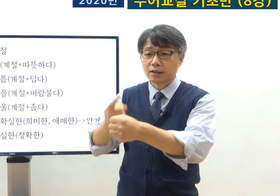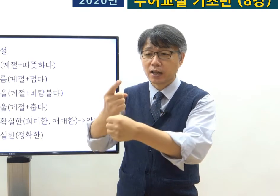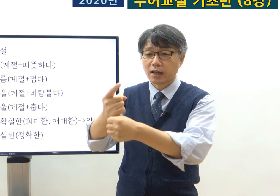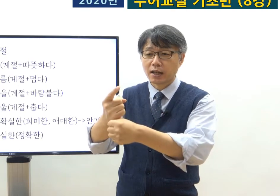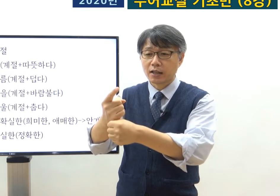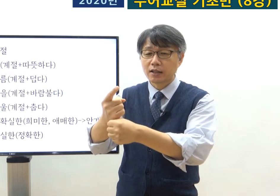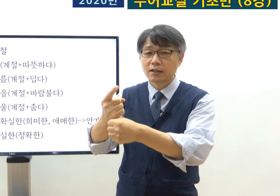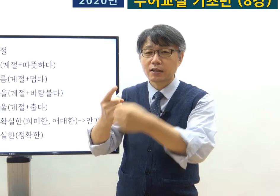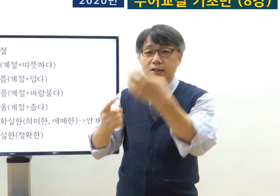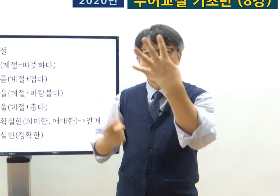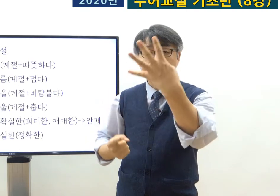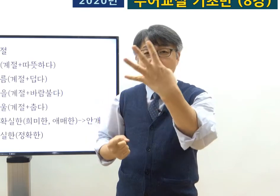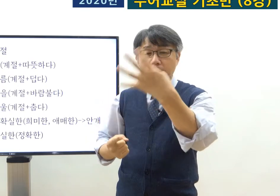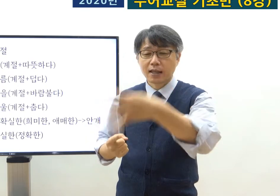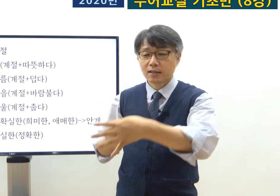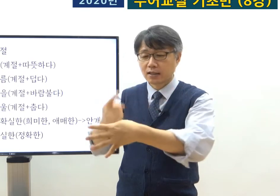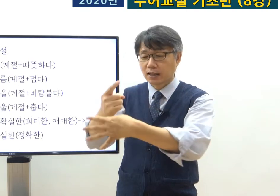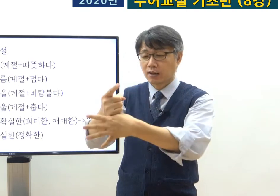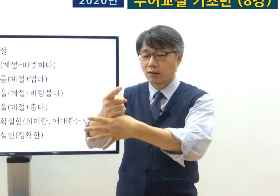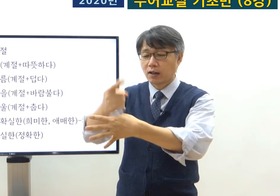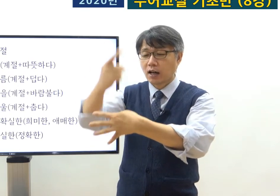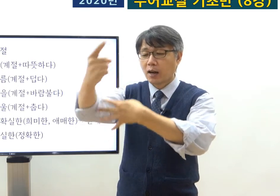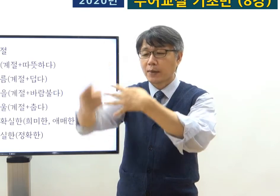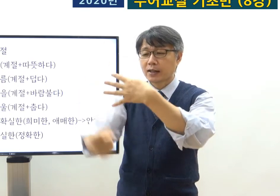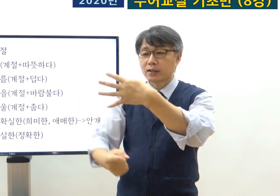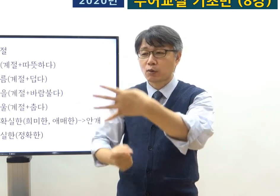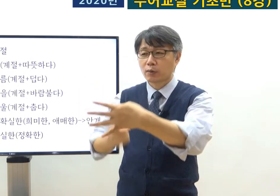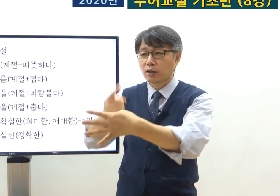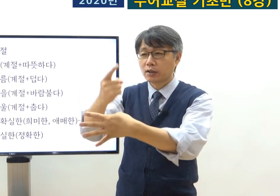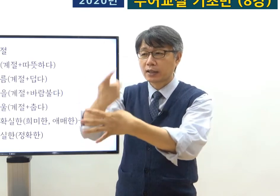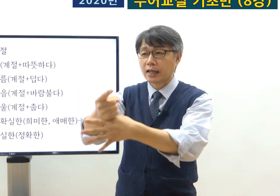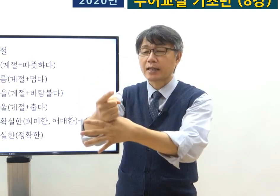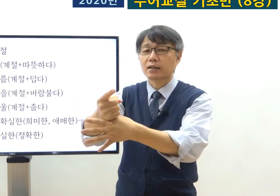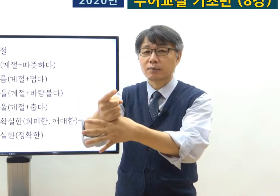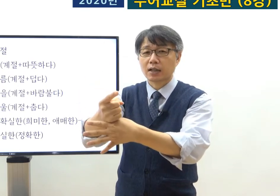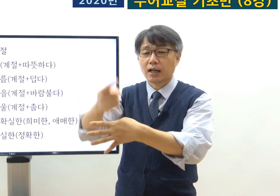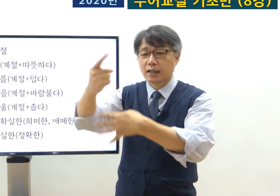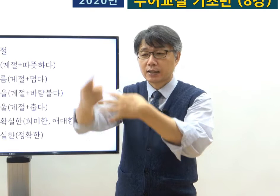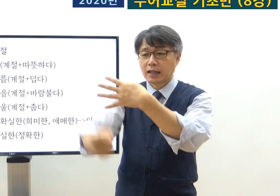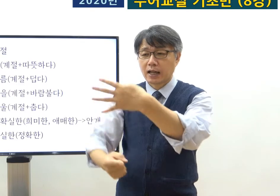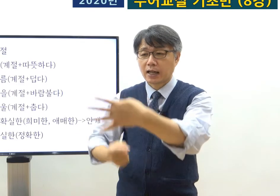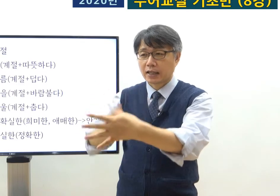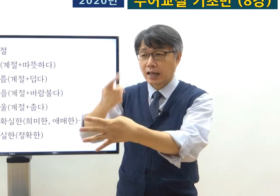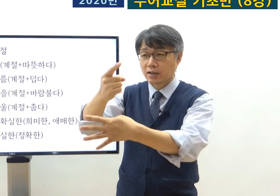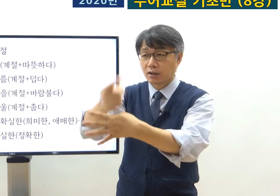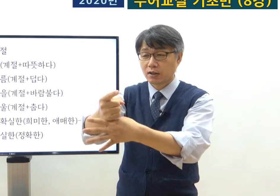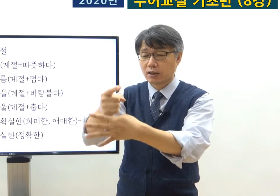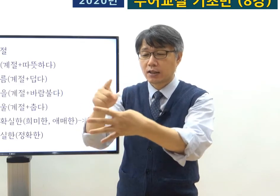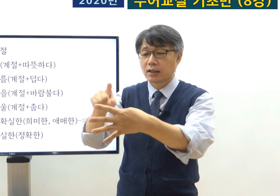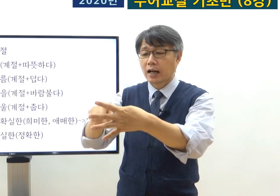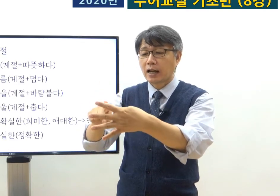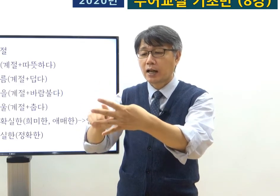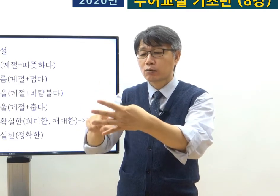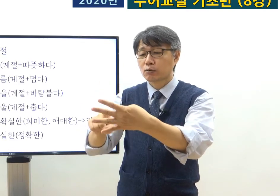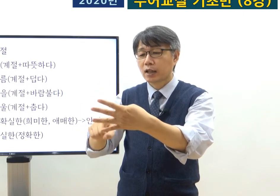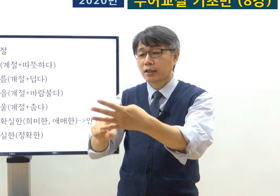1년인데, 1년은 4개의 계절이 있잖아요. 한 바퀴를 돌면 이게 계절입니다. 자, 계절. 하나, 둘, 셋,